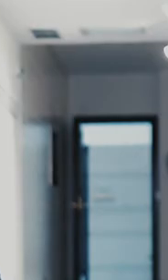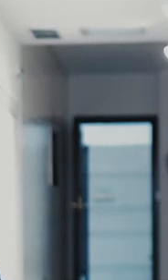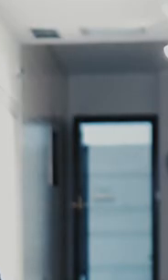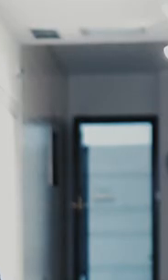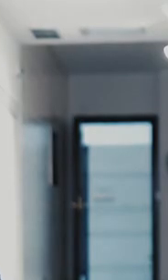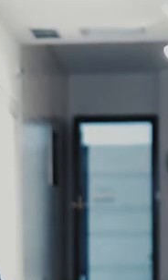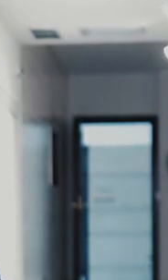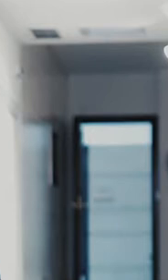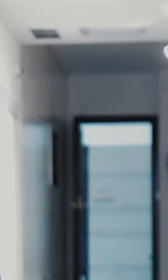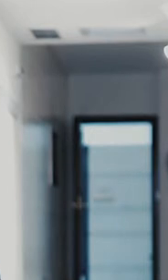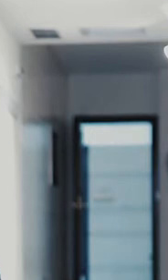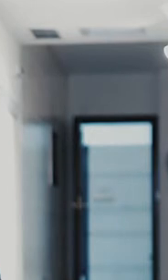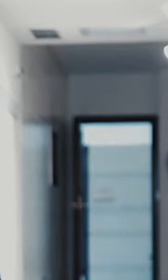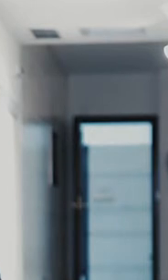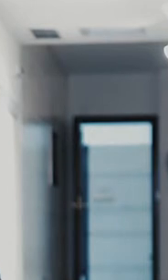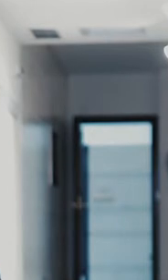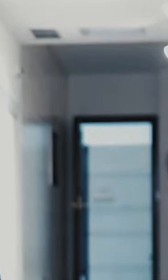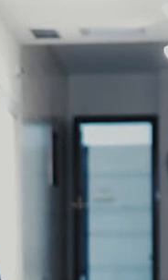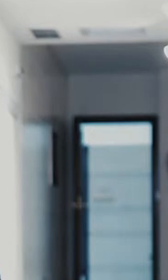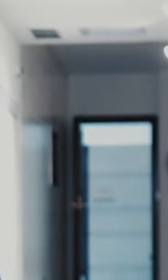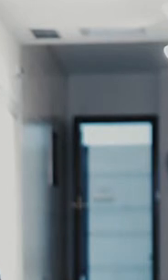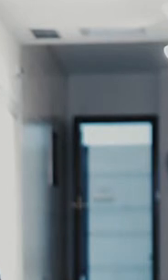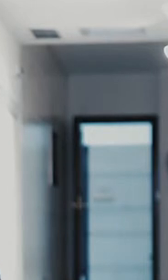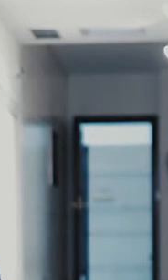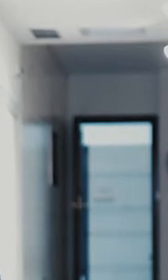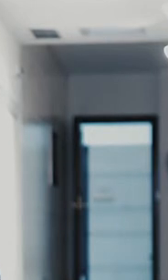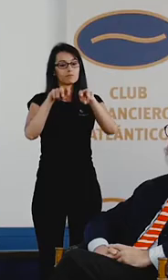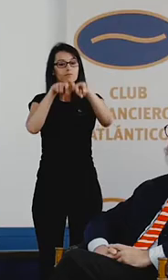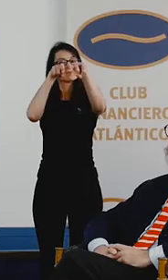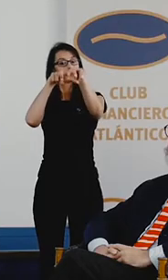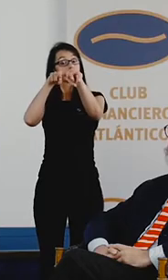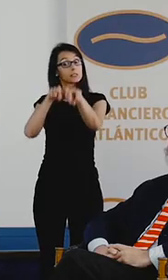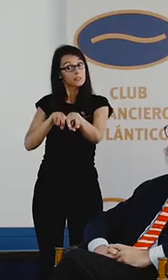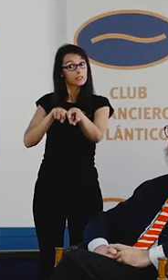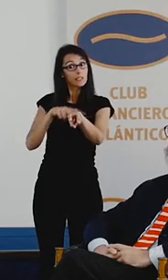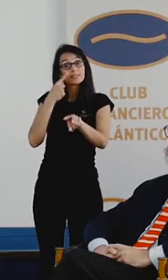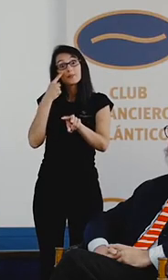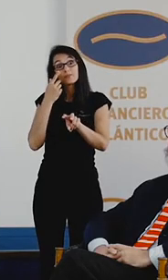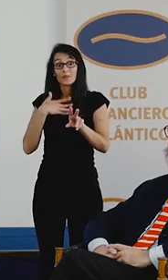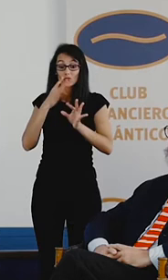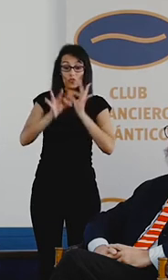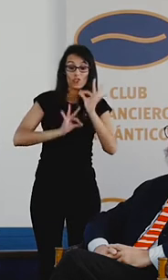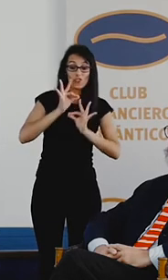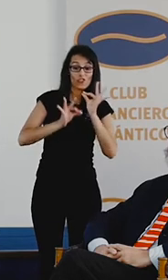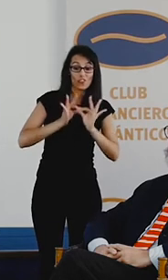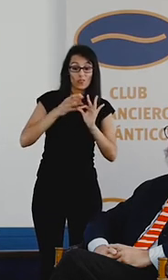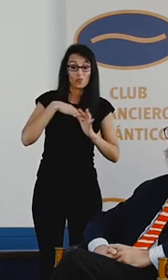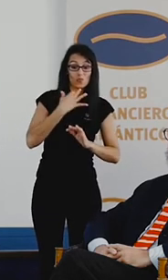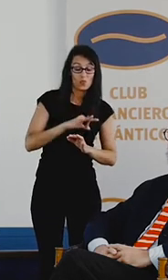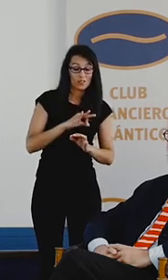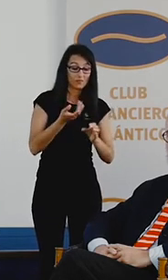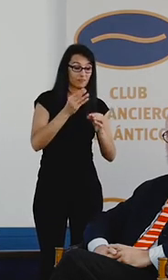draft. Hacen bicis muy buenas, me van a hacer a mí un tándem, por cierto, que yo no sé si me dejarán al final la organización hacer el camino o no, me tienen miedo, porque prefieren que esté en